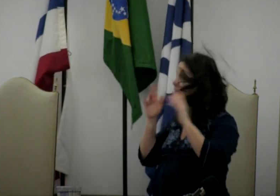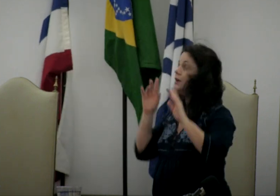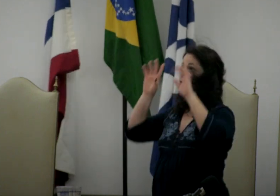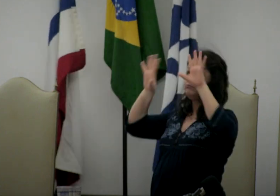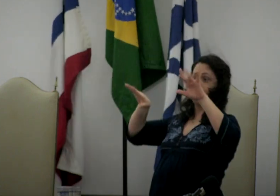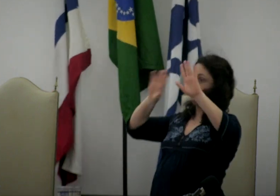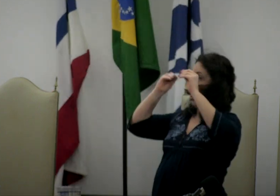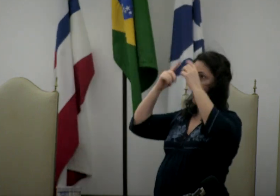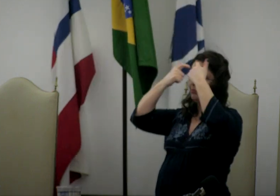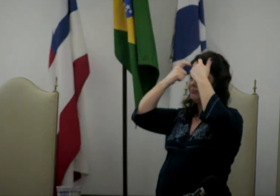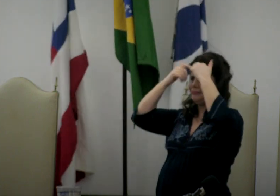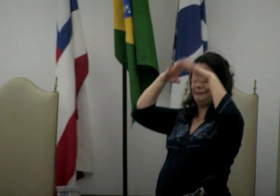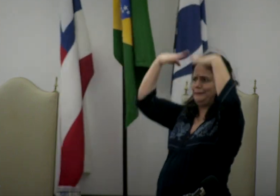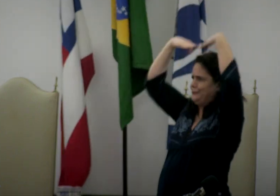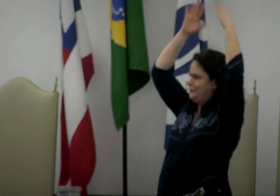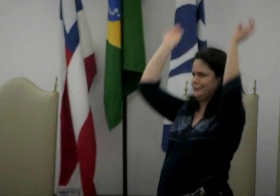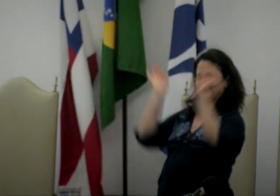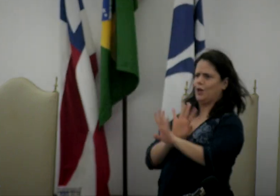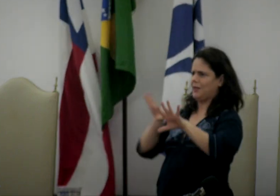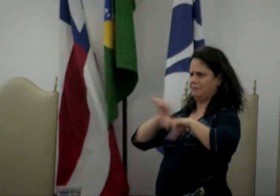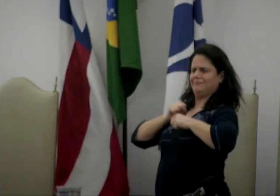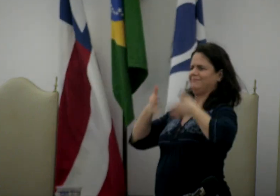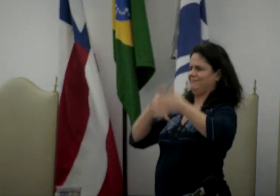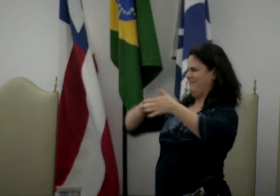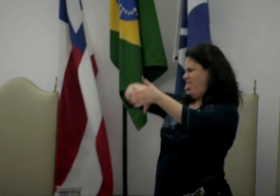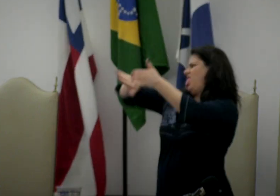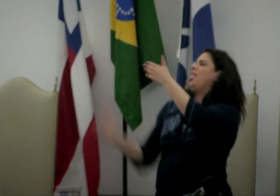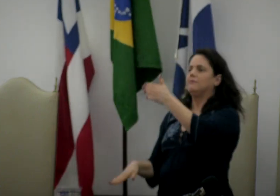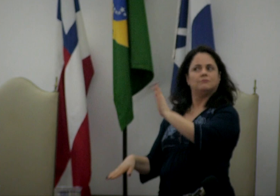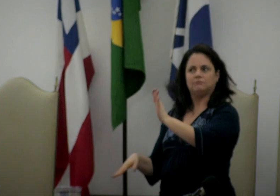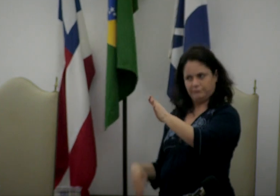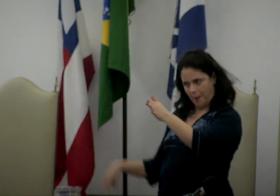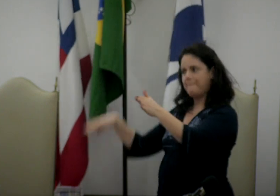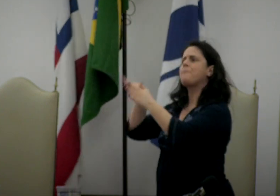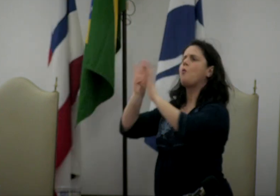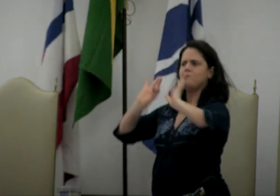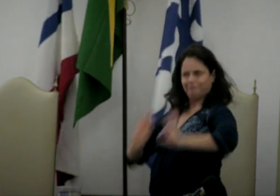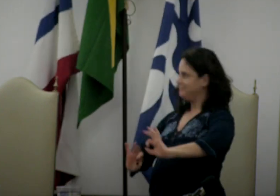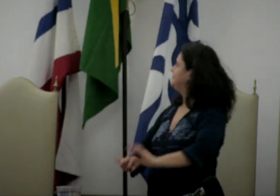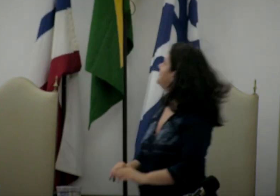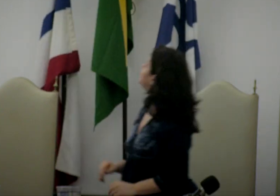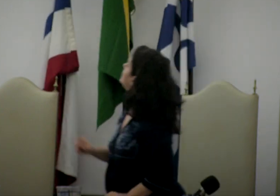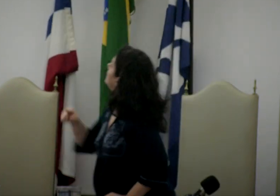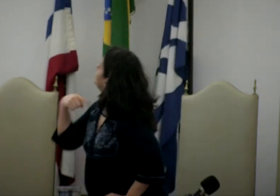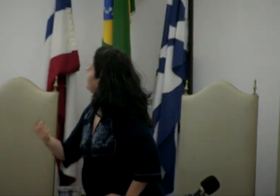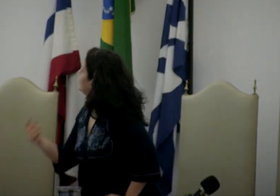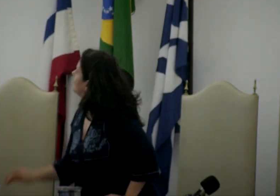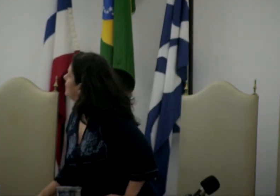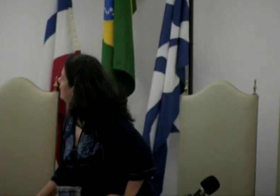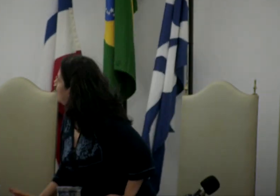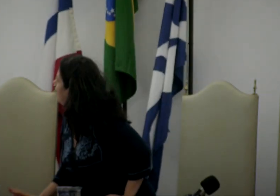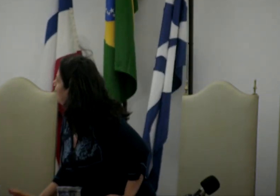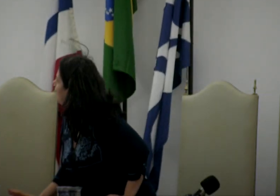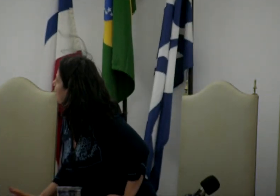com 3 aninhos, ela já sabe se comunicar em língua de sinais, a sua inteligência, o seu cognitivo é o mesmo de qualquer criança